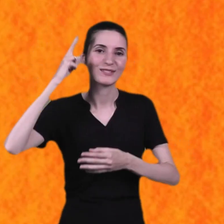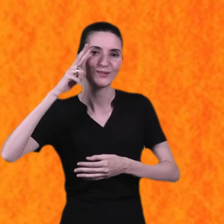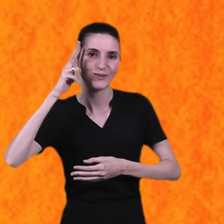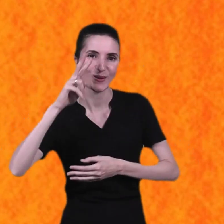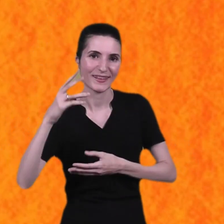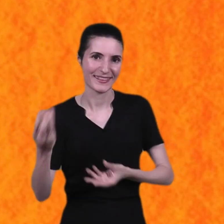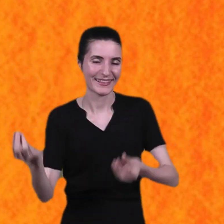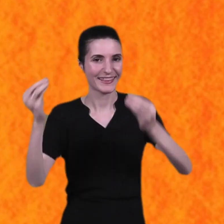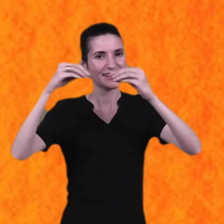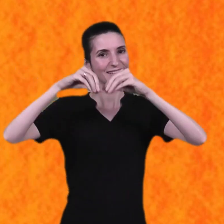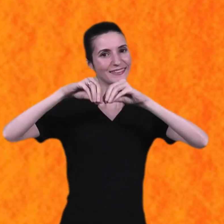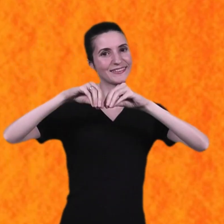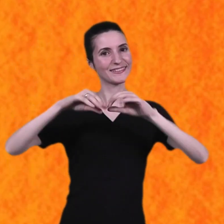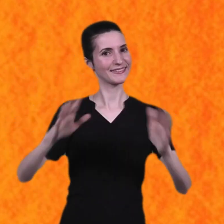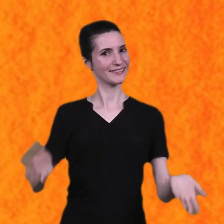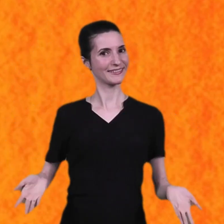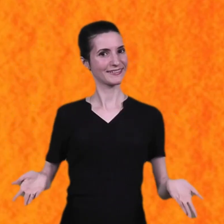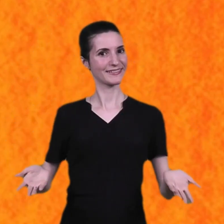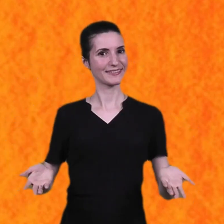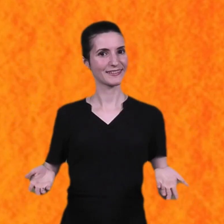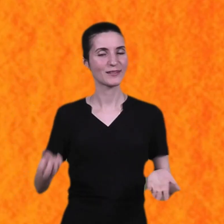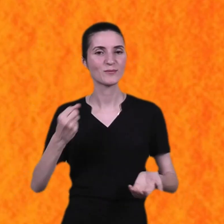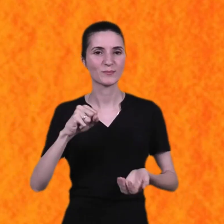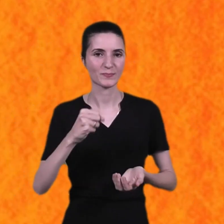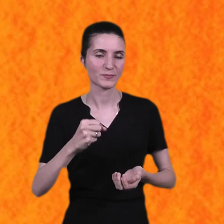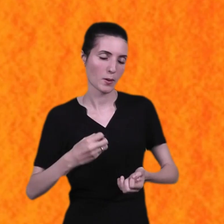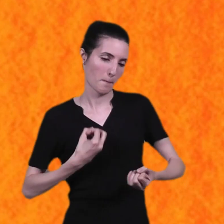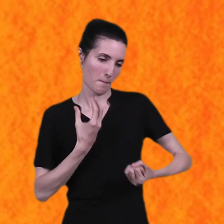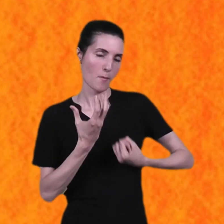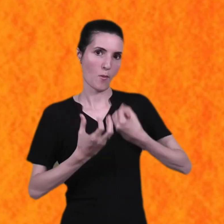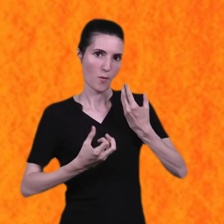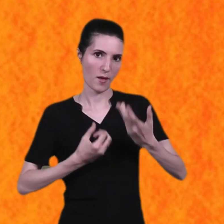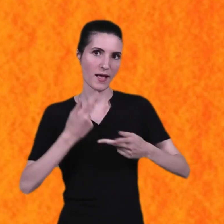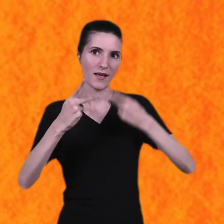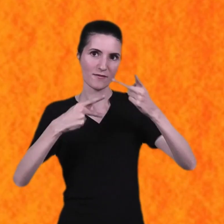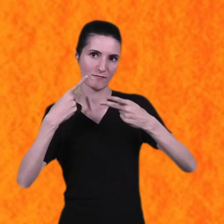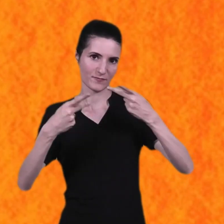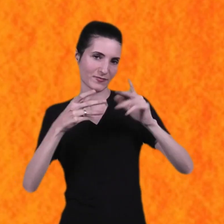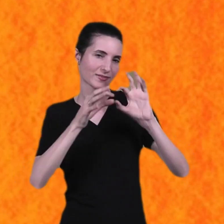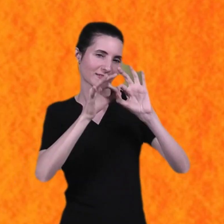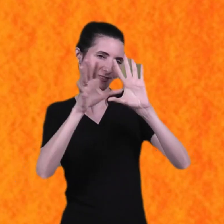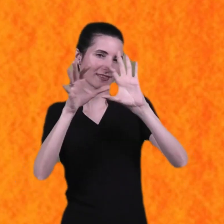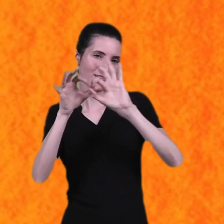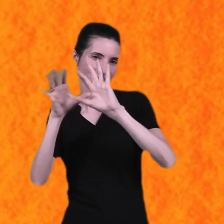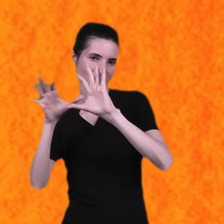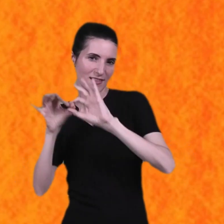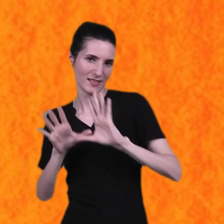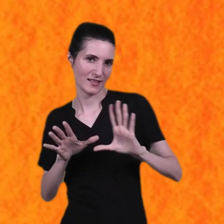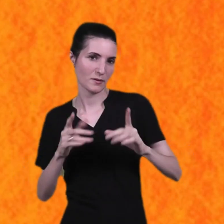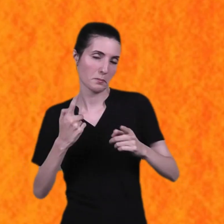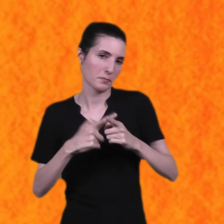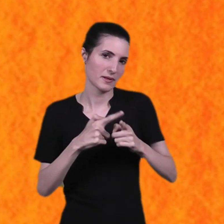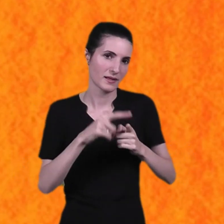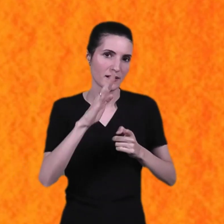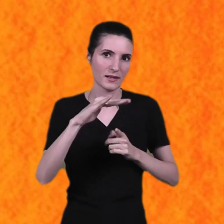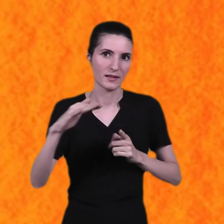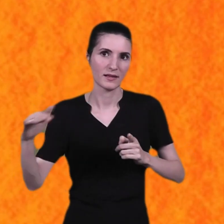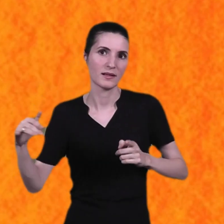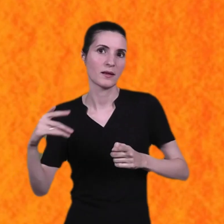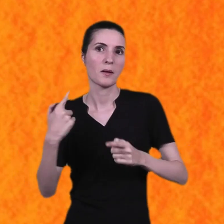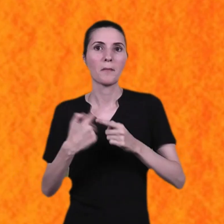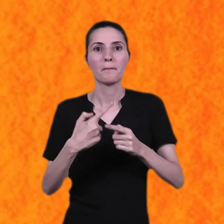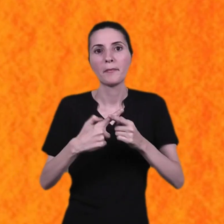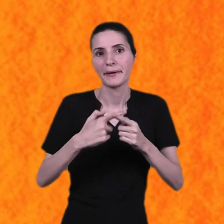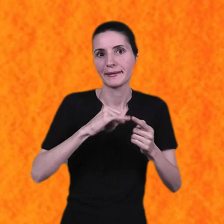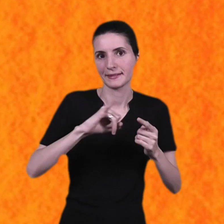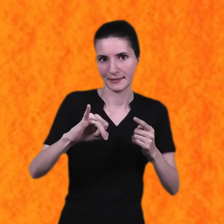importante. Fantástico. E por isso, na audiodescrição poética, a gente tem uma certa liberdade poética e